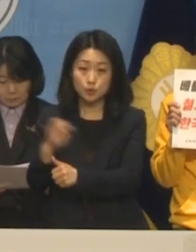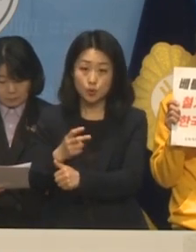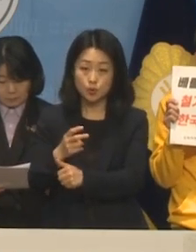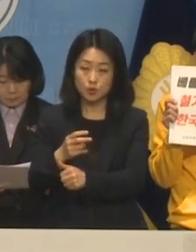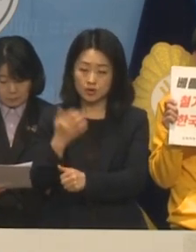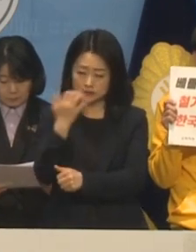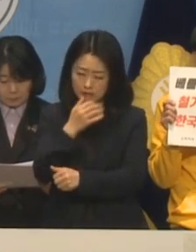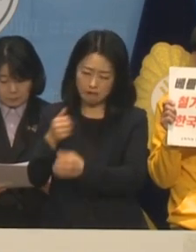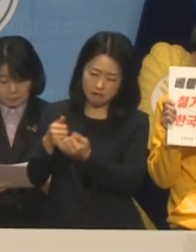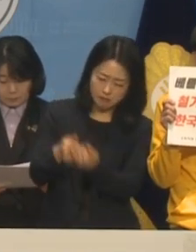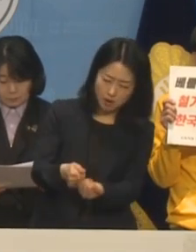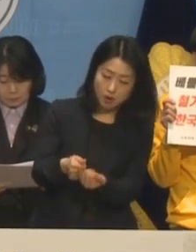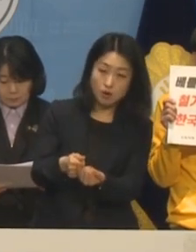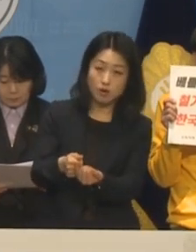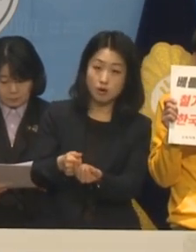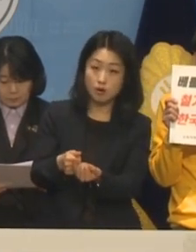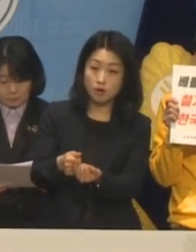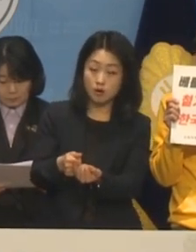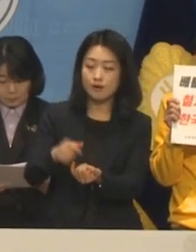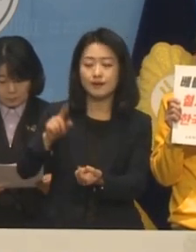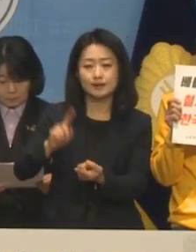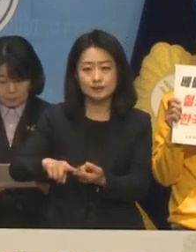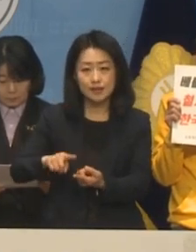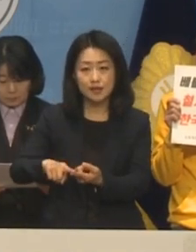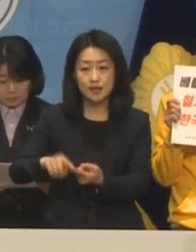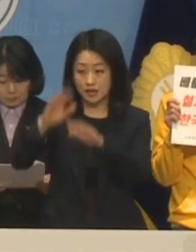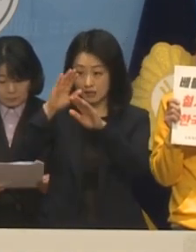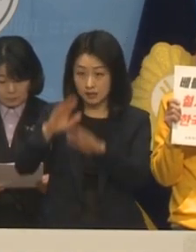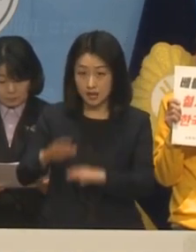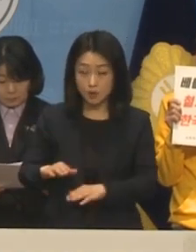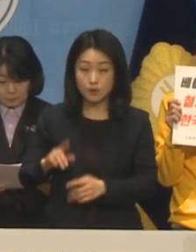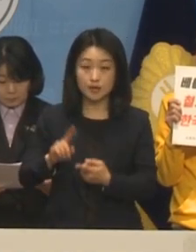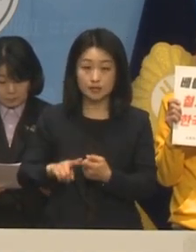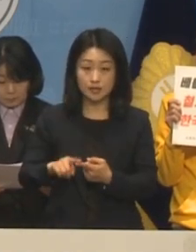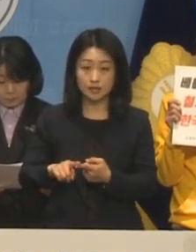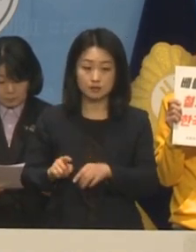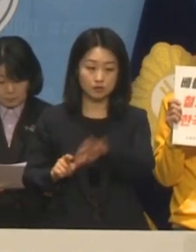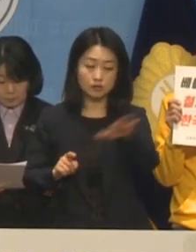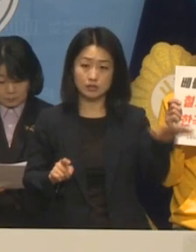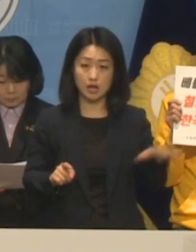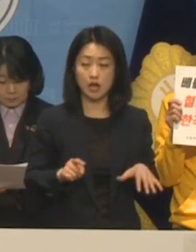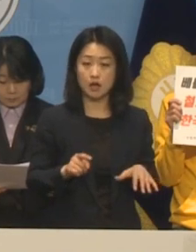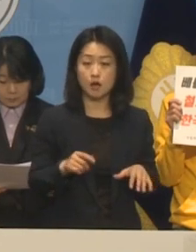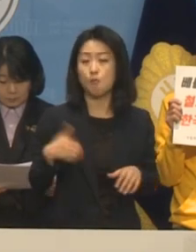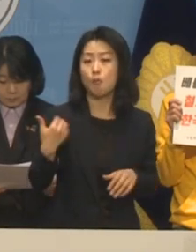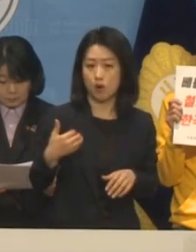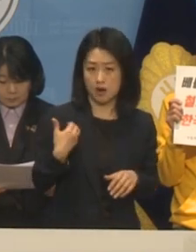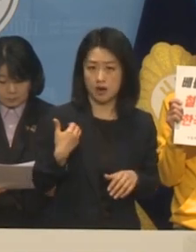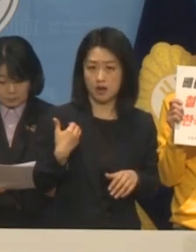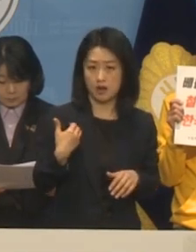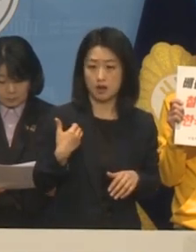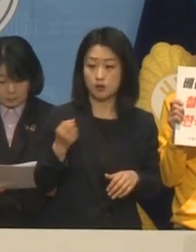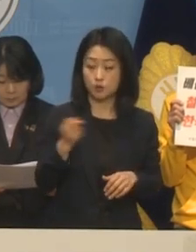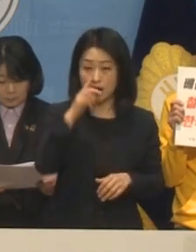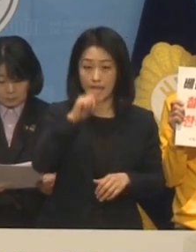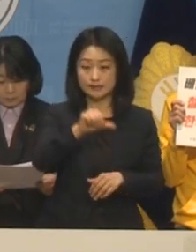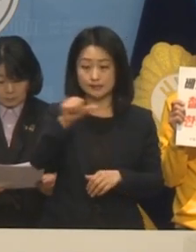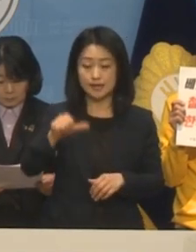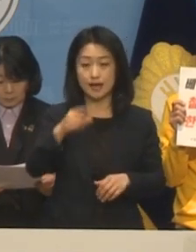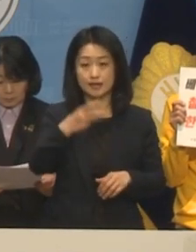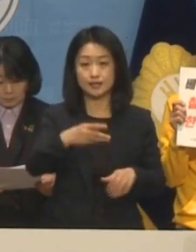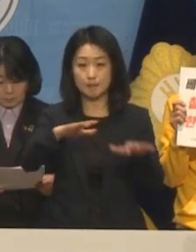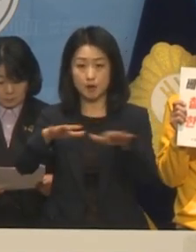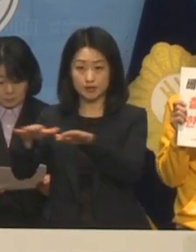위안부 등으로 강제 동원했다는 사실을 제대로 모른다는 것을 증명합니다. 또한 일본이 아시아 태평양